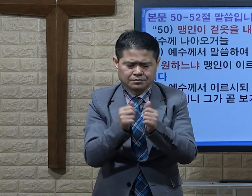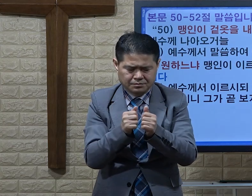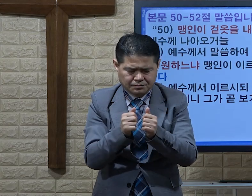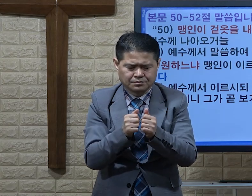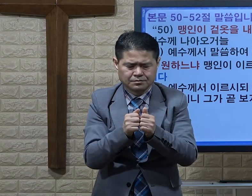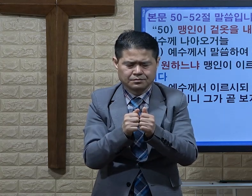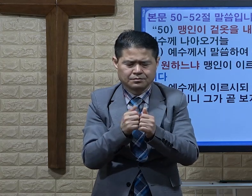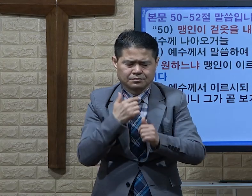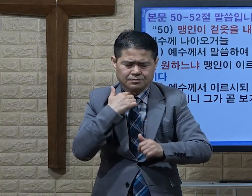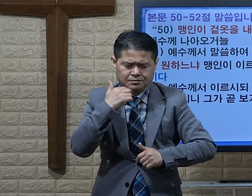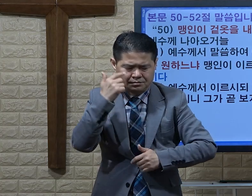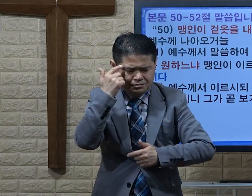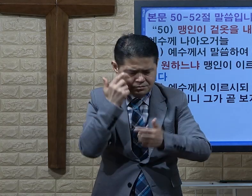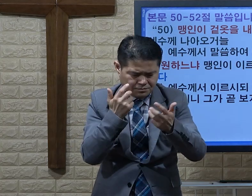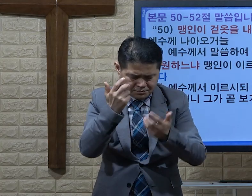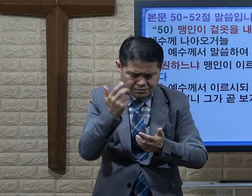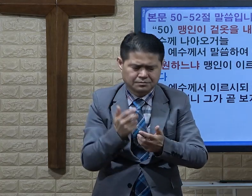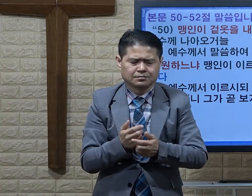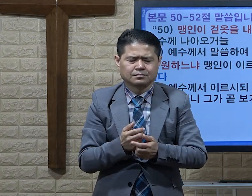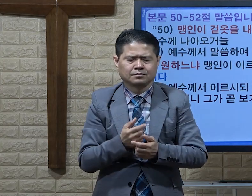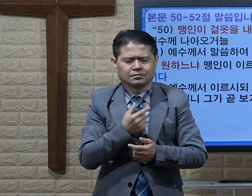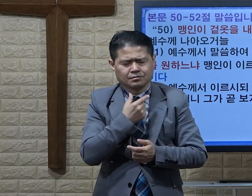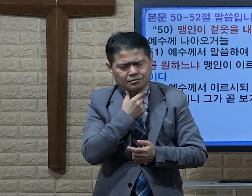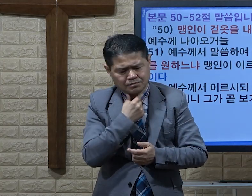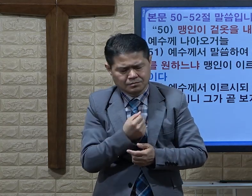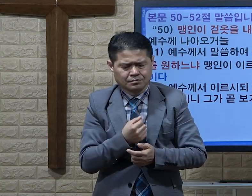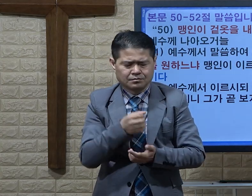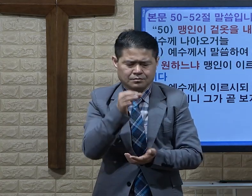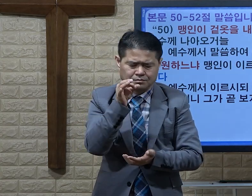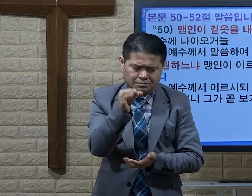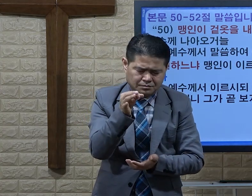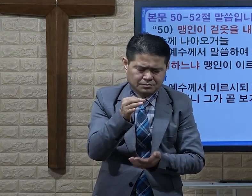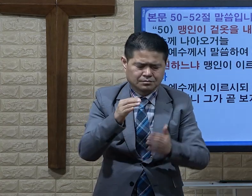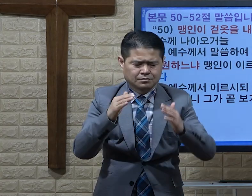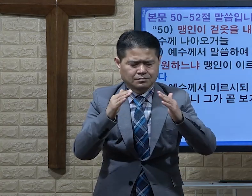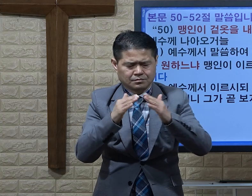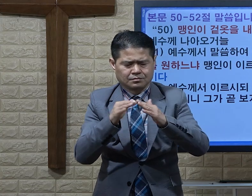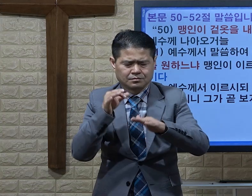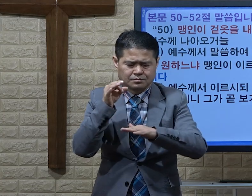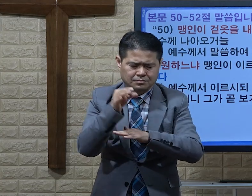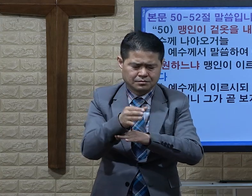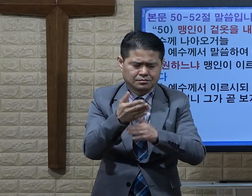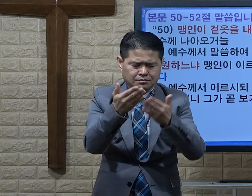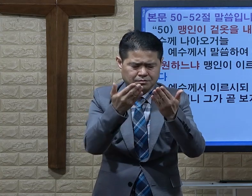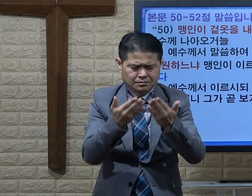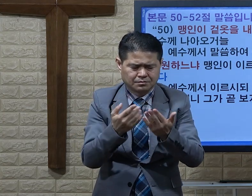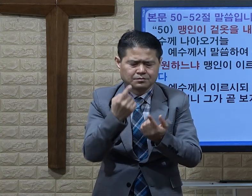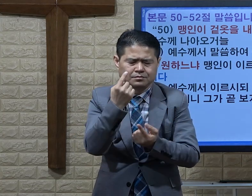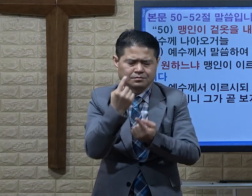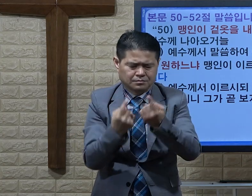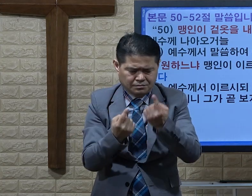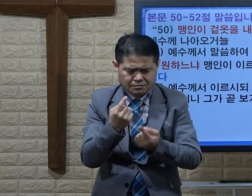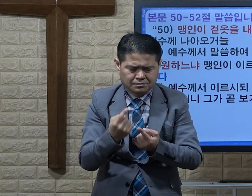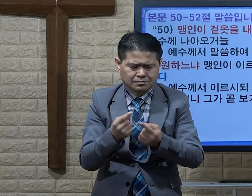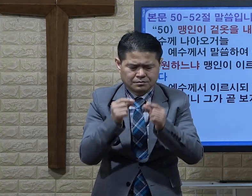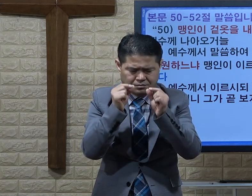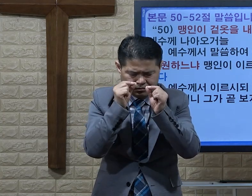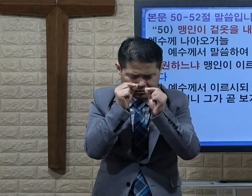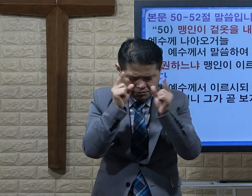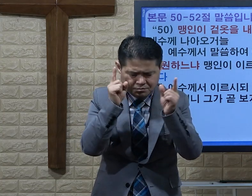맹인인 바디메오가 예수님을 향해서 울부짖었고 또 돈을 달라기보다는 자신이 눈을